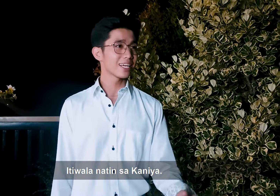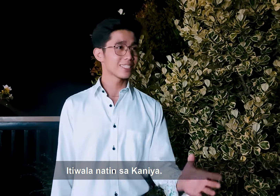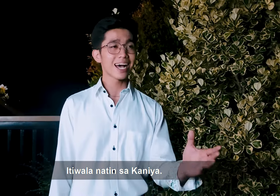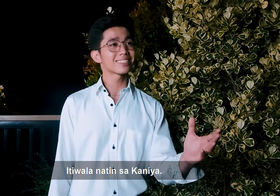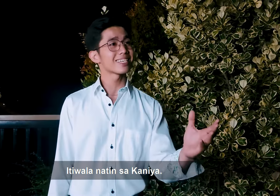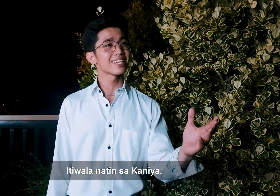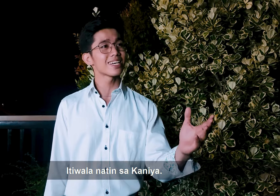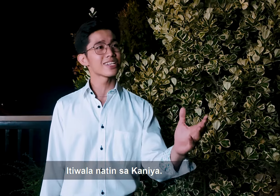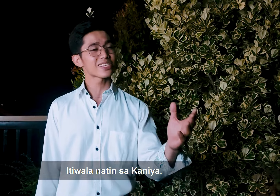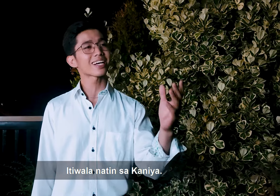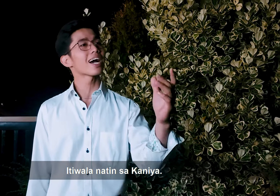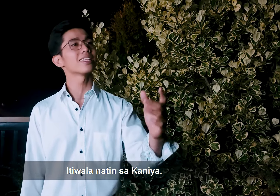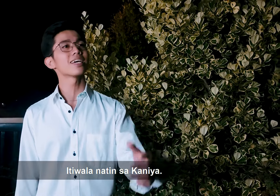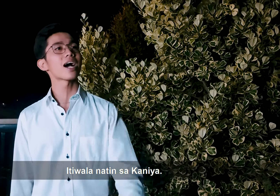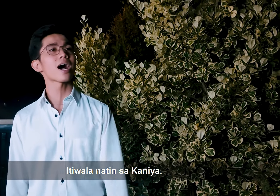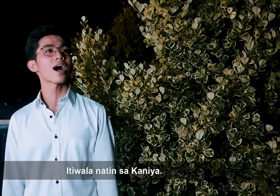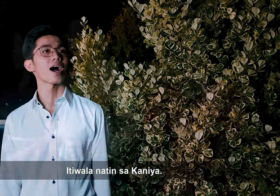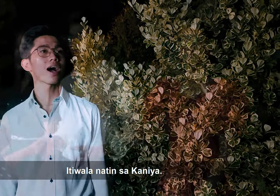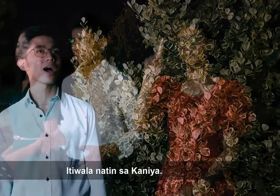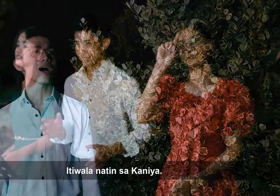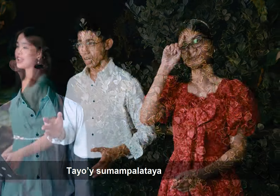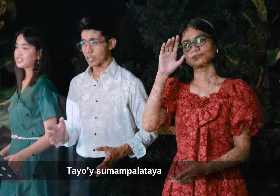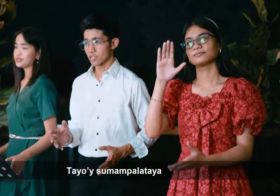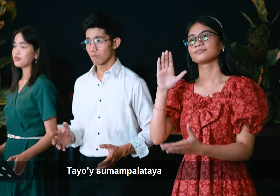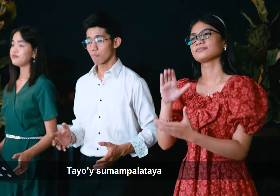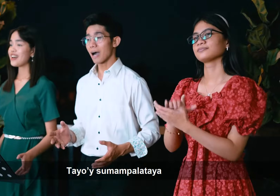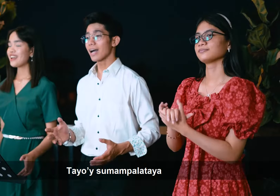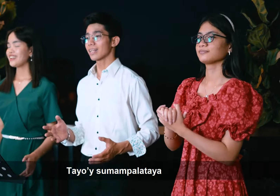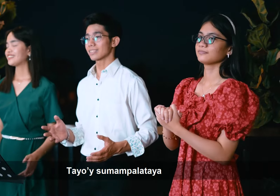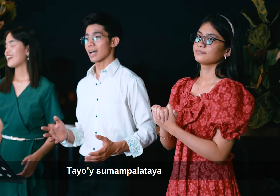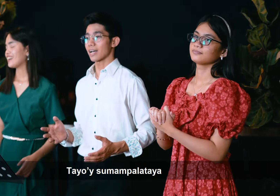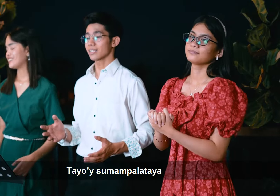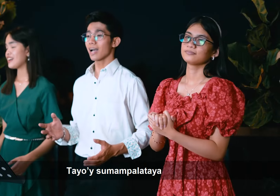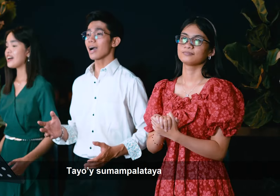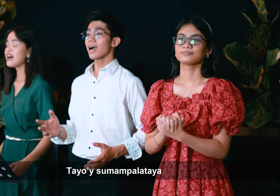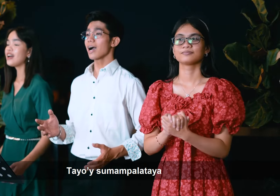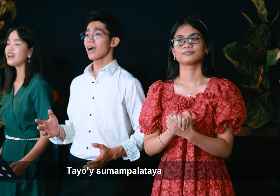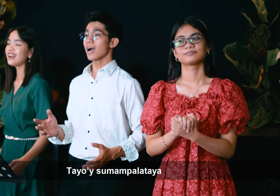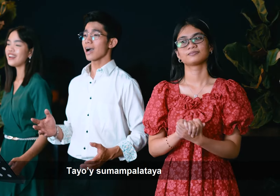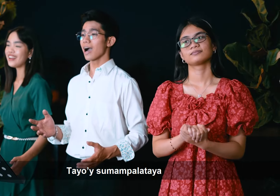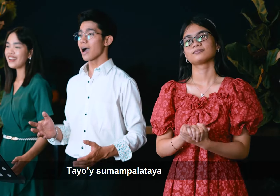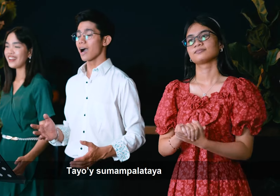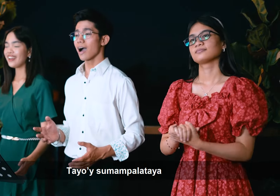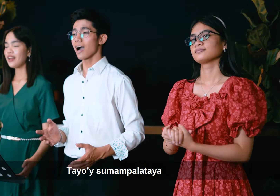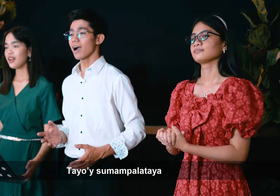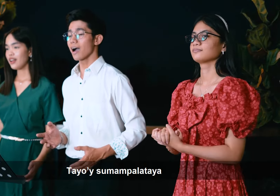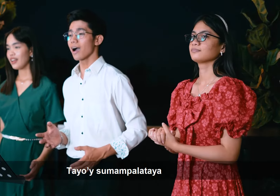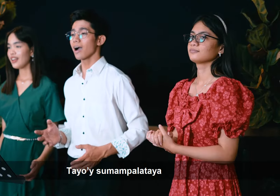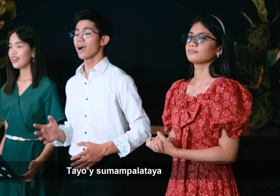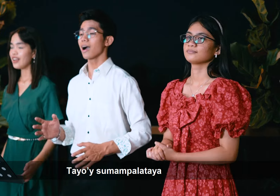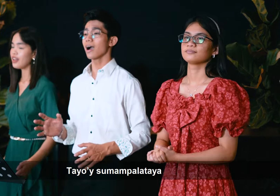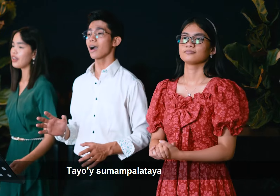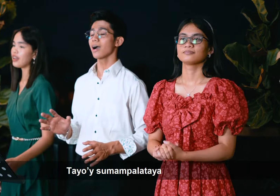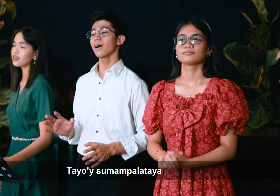itiwala natin sa Kanya. Tayo sumumpalataya.